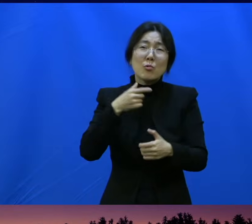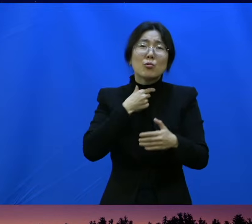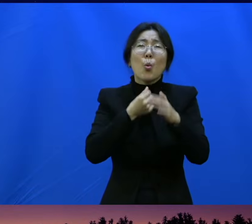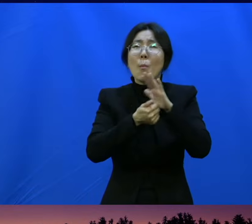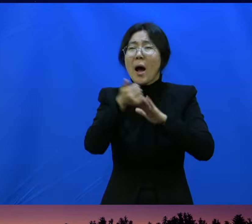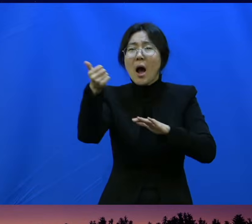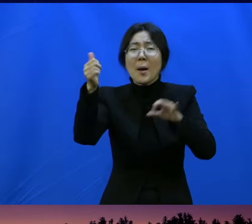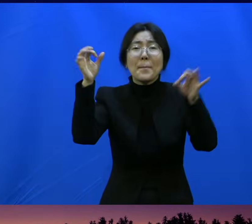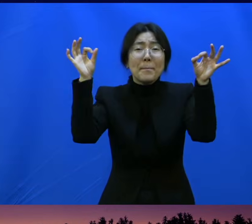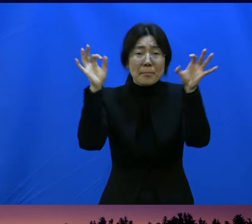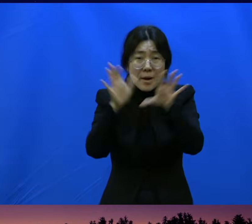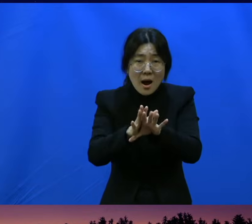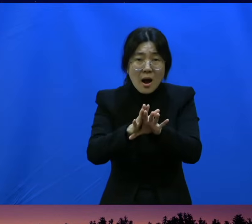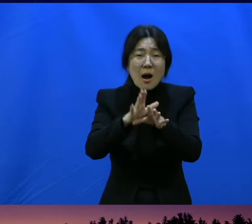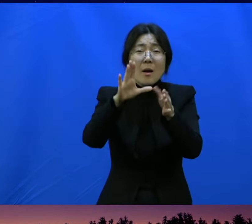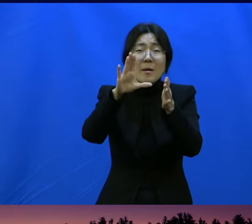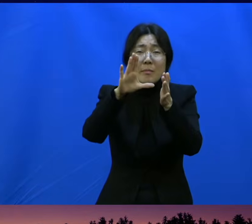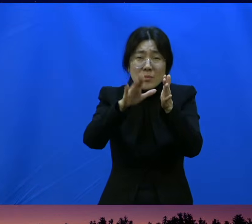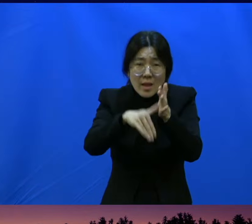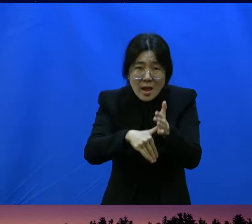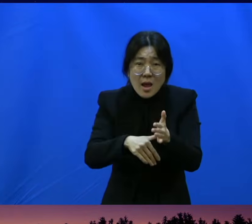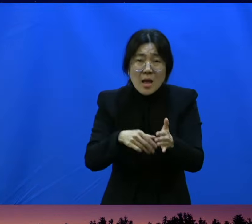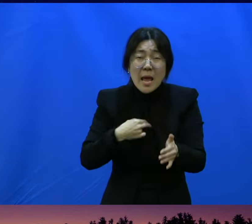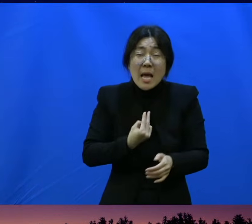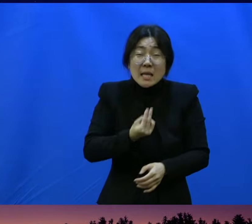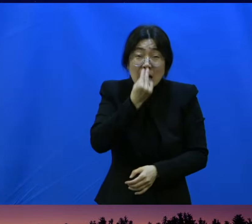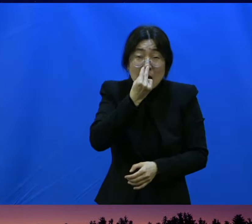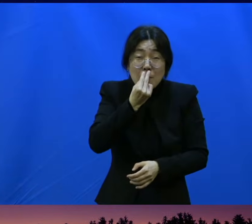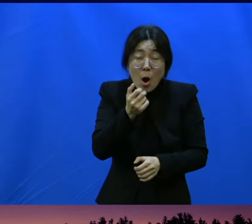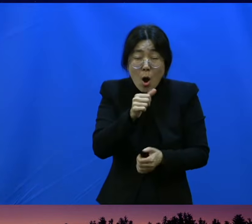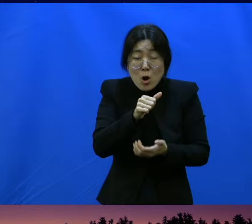밑바닥에서 그가 하나님께 부르짖으며